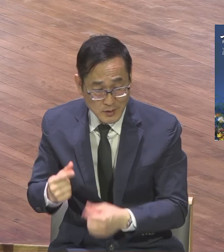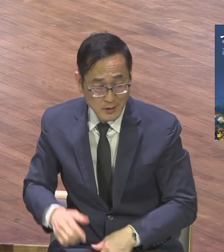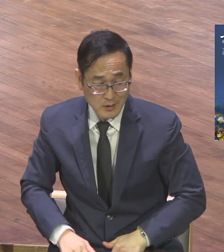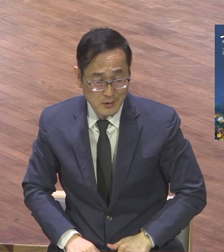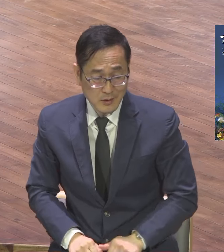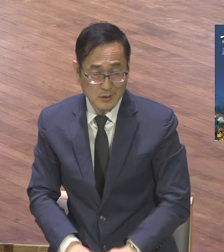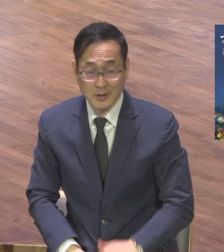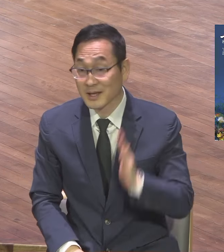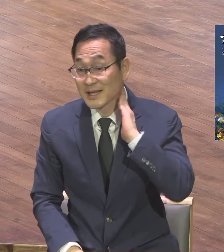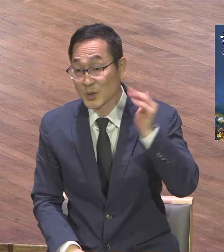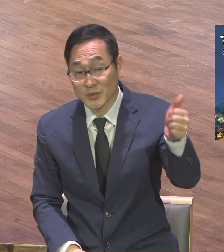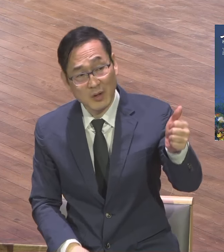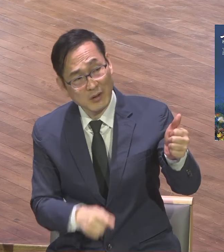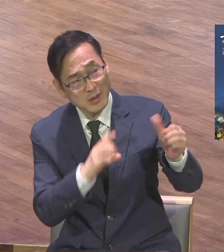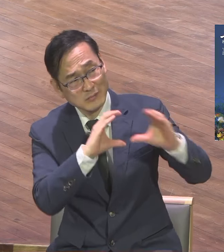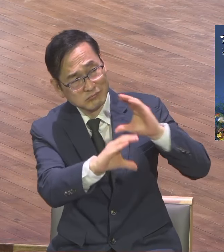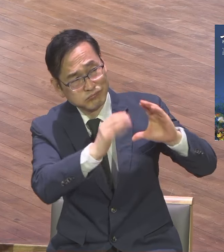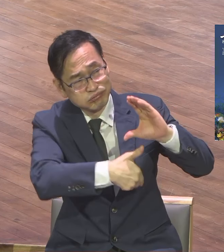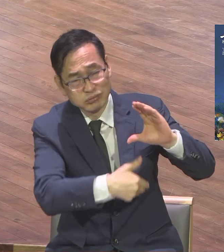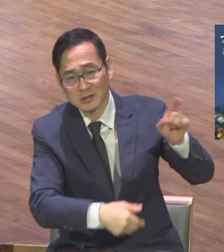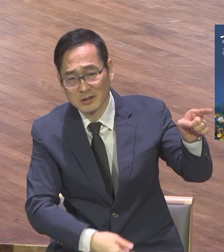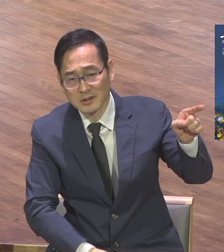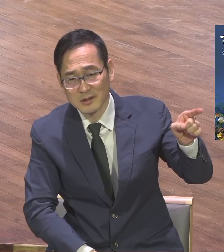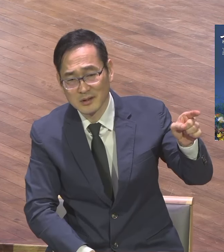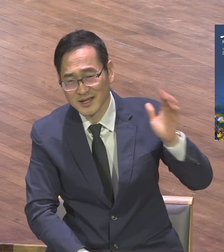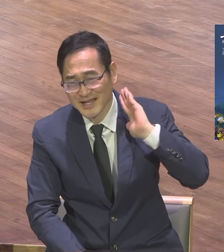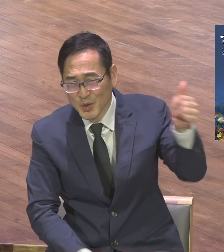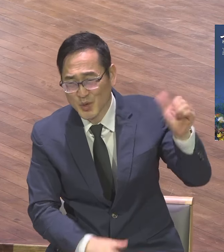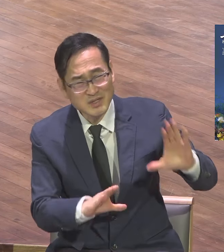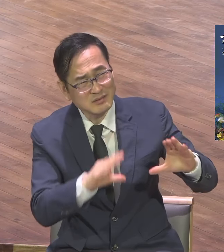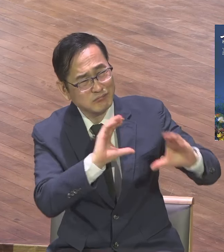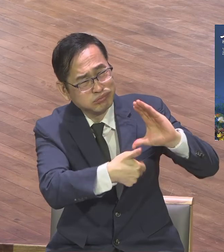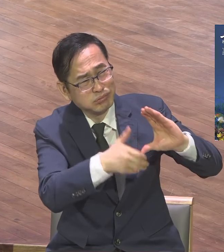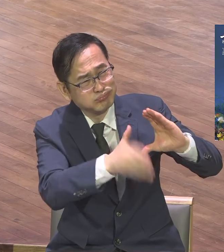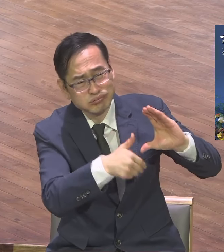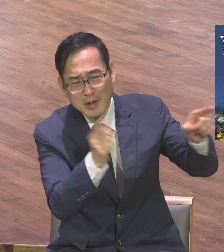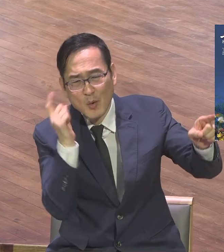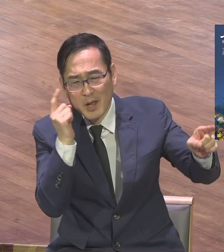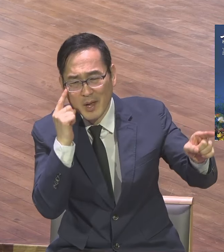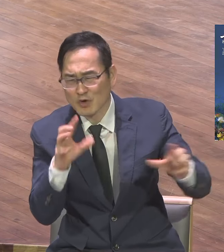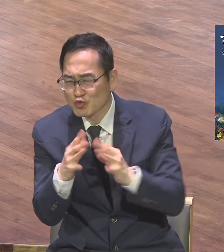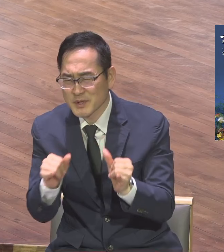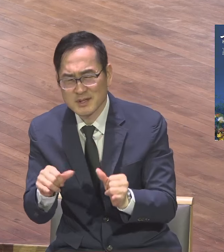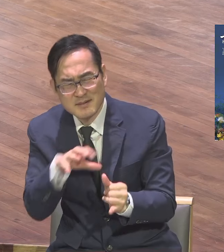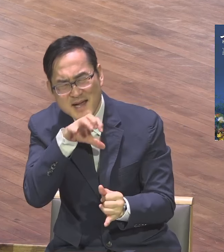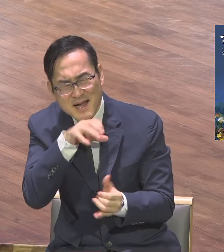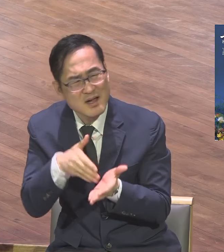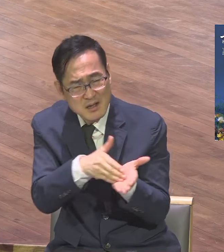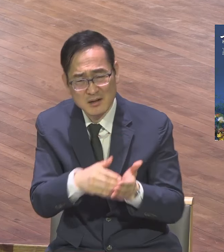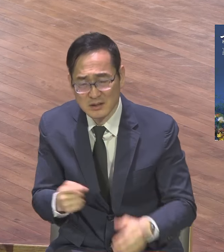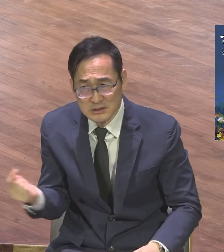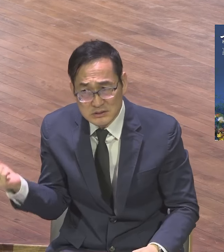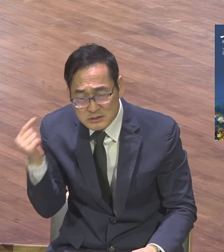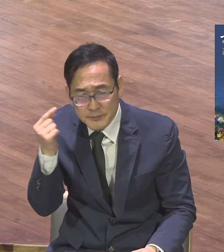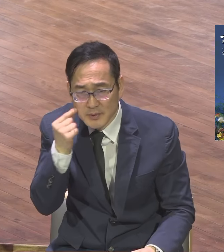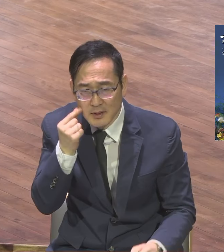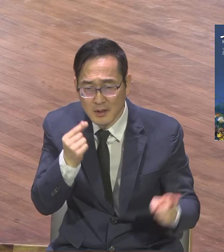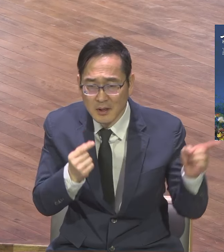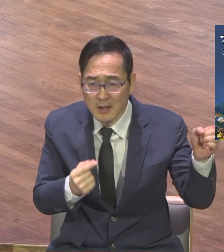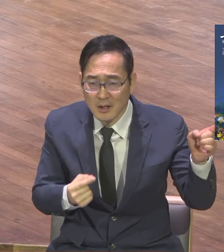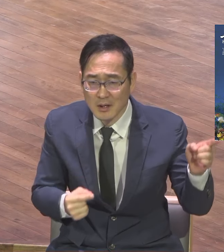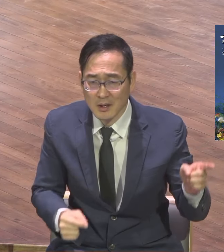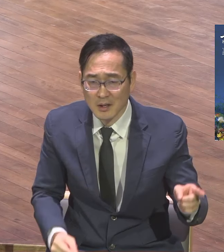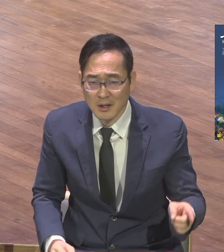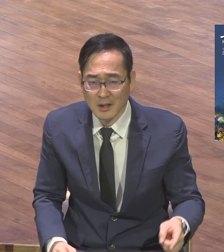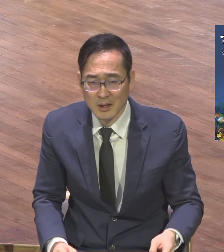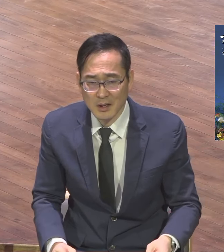우리 대통령을 뭐라 그래요? 부재 소통의 대명사라 그러지. 부재 소통이다. 도저히 제가